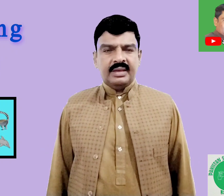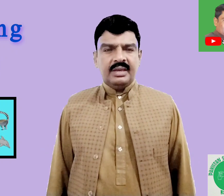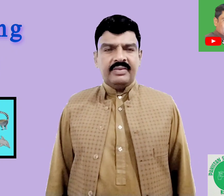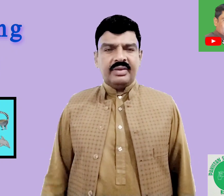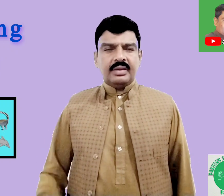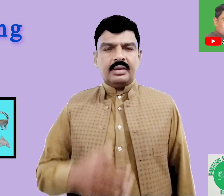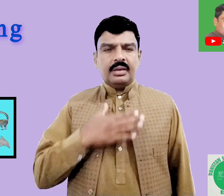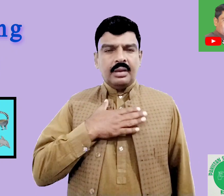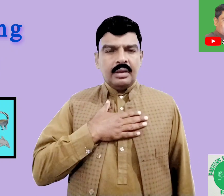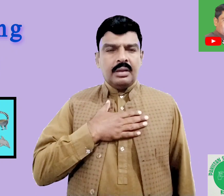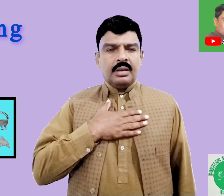लिविंग,